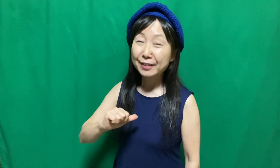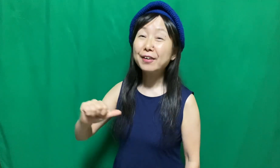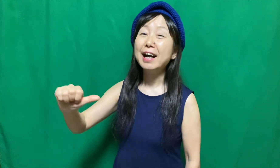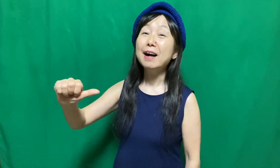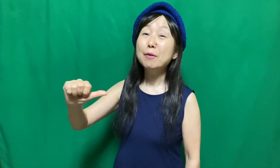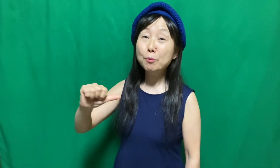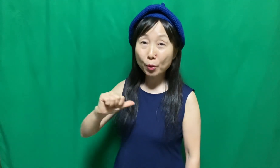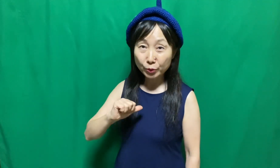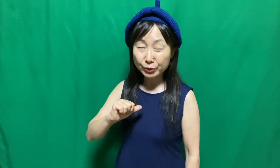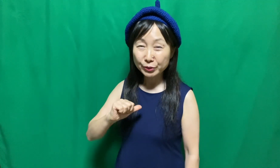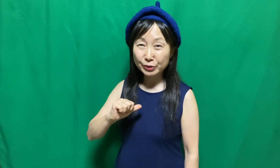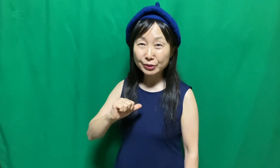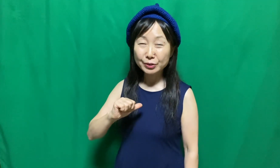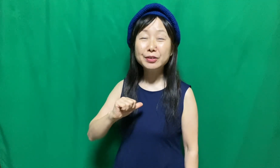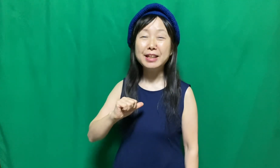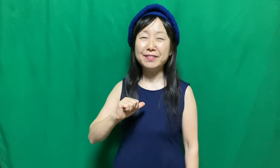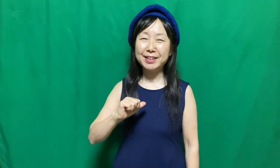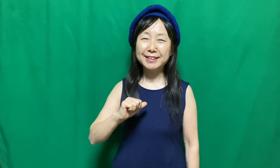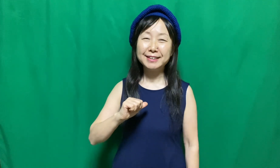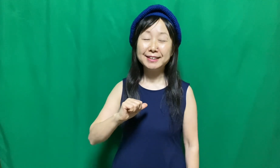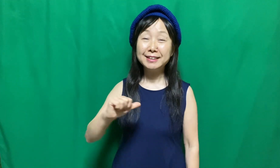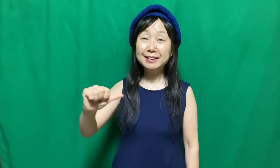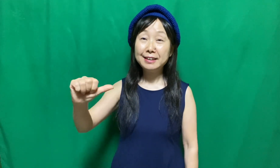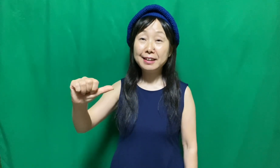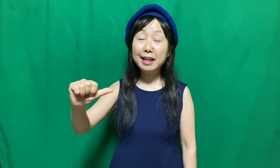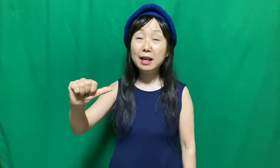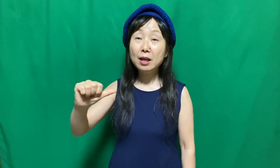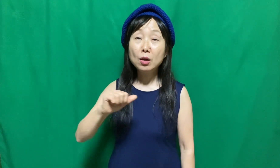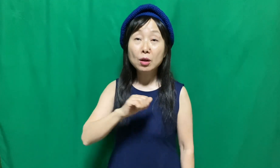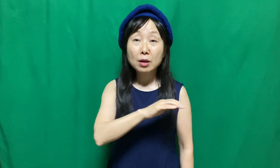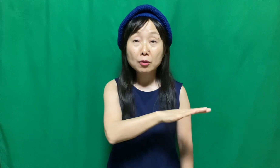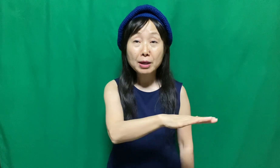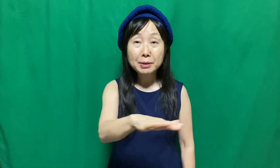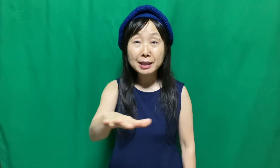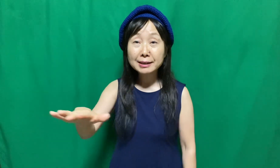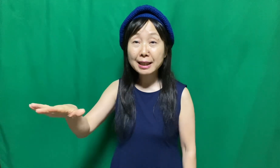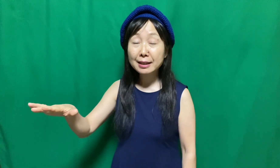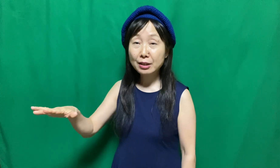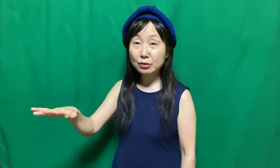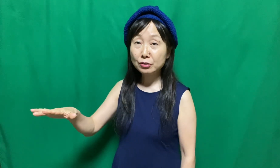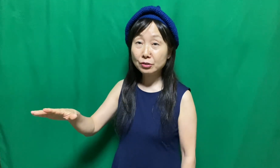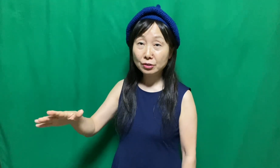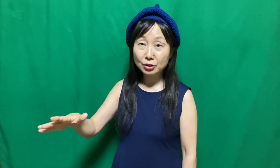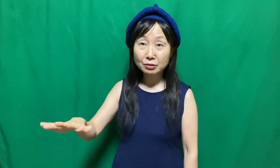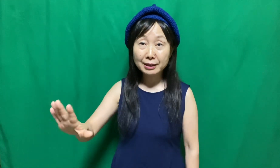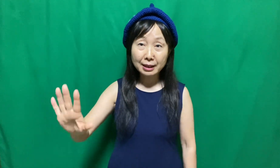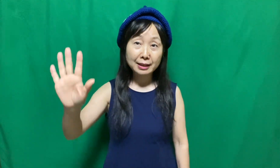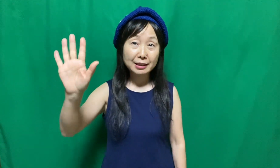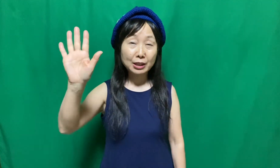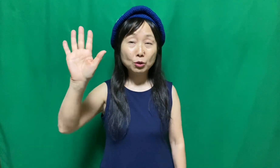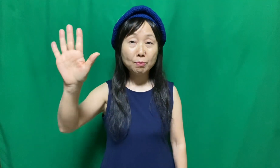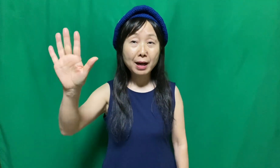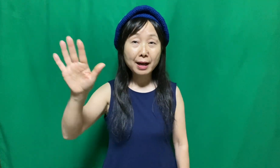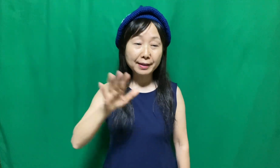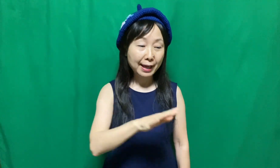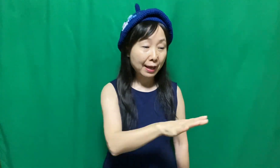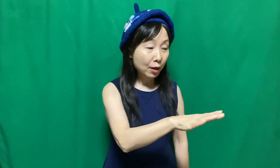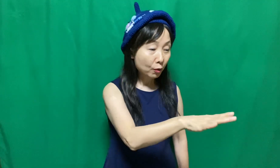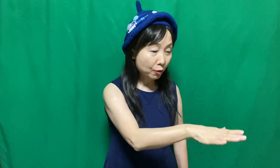か僕となります。で、これ皆さんっていう手話なんですけど、パーでここに